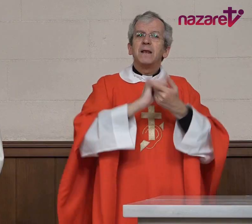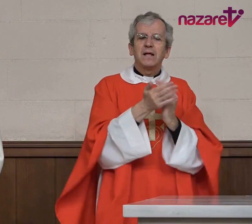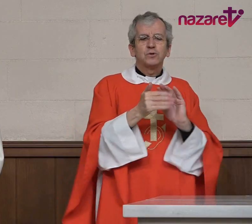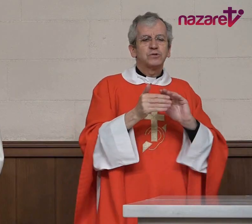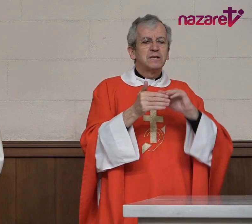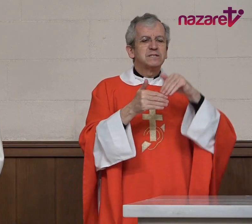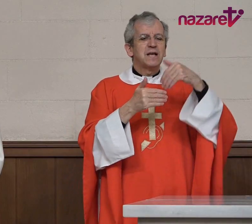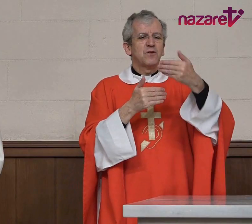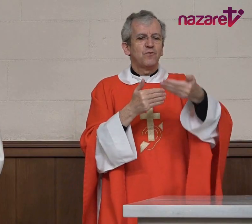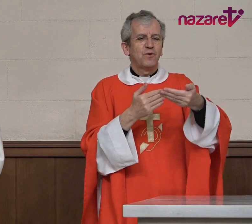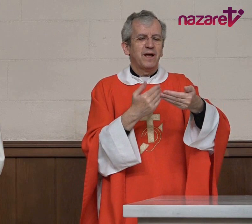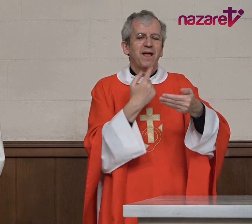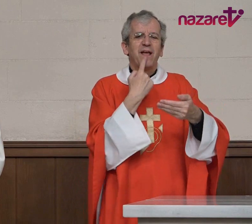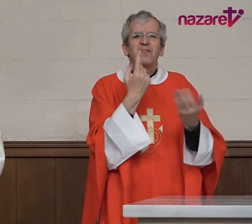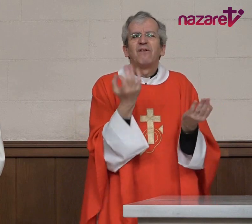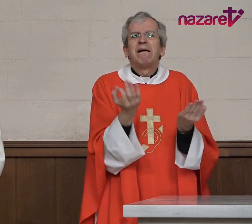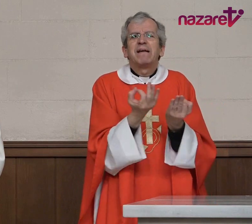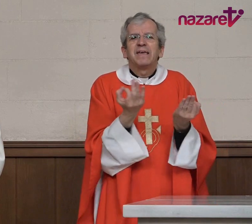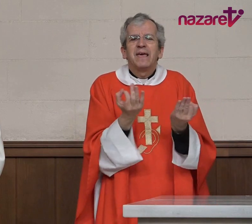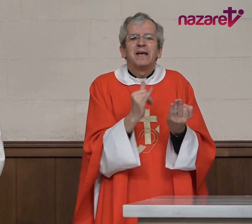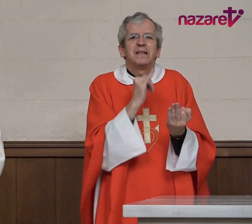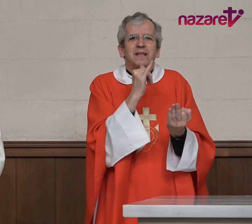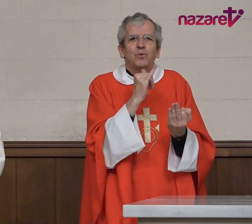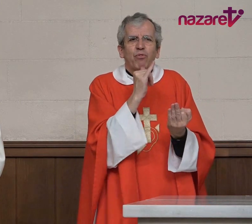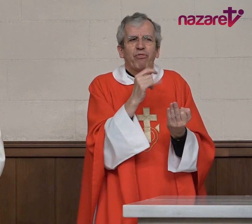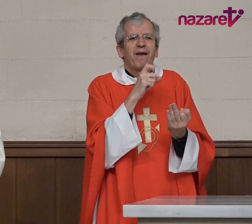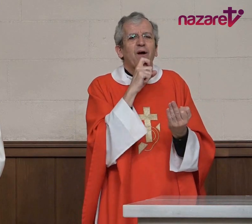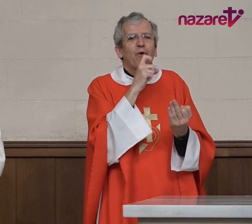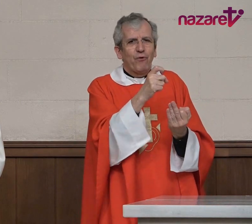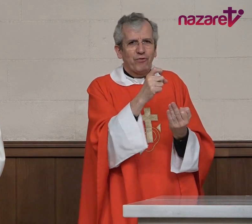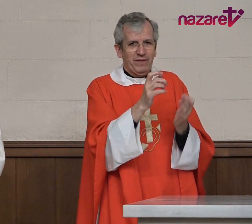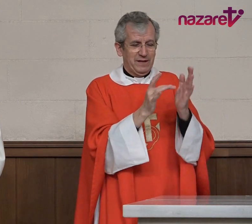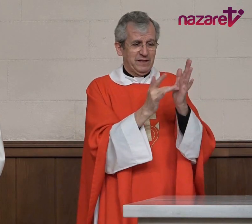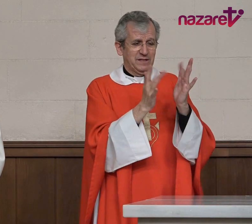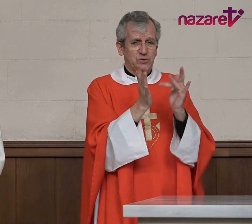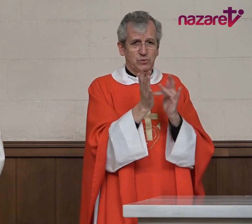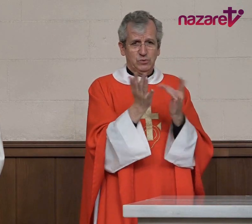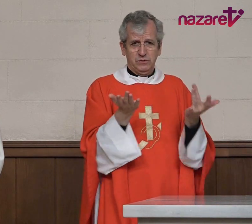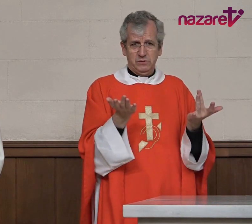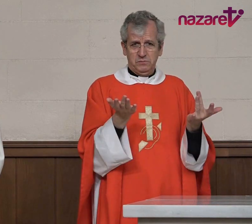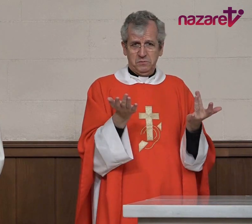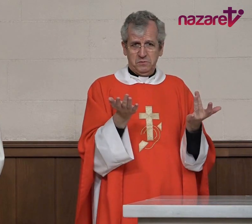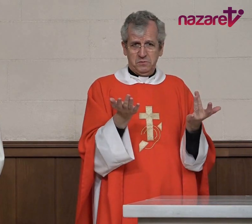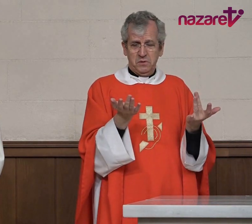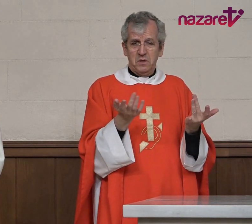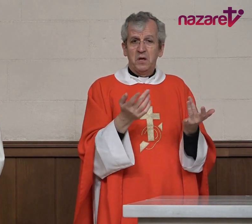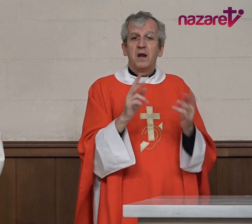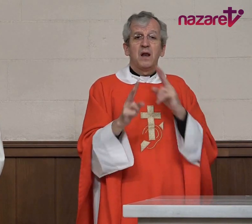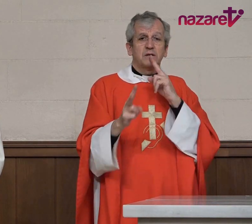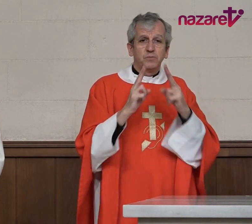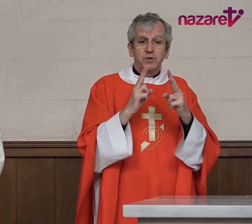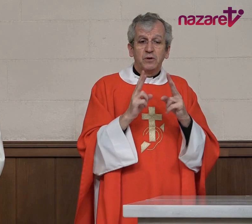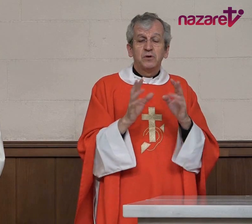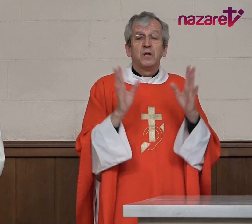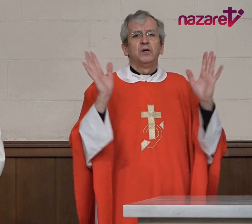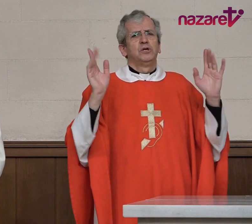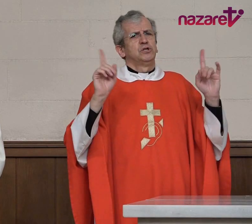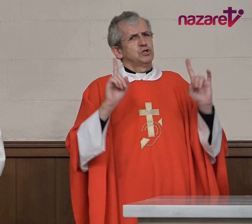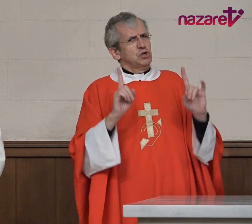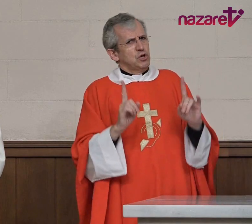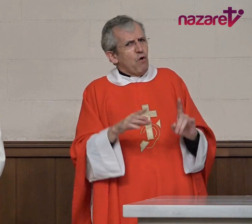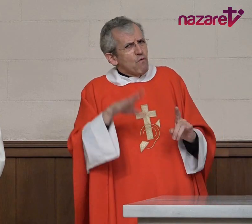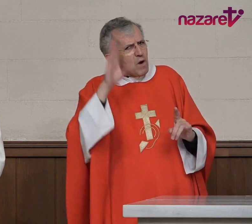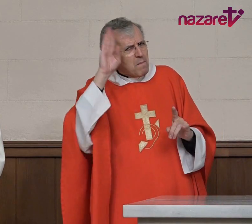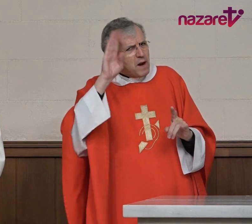ellos, y dijo: ¿Qué acusación presentáis contra este hombre? Le contestaron: Si este no fuera un